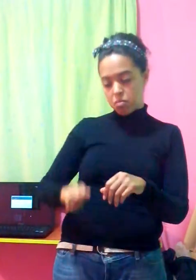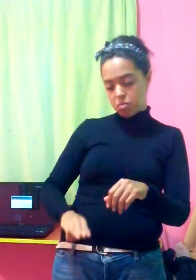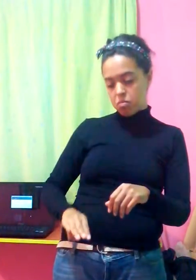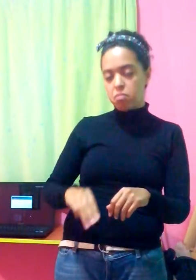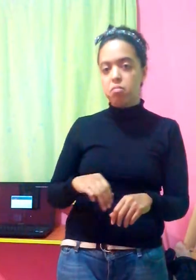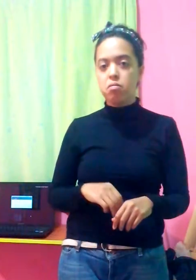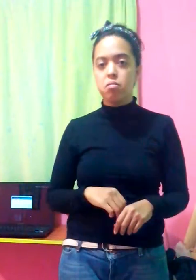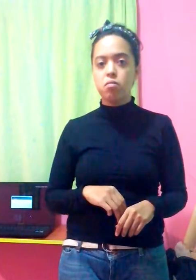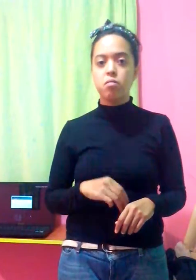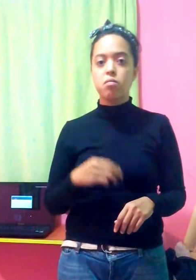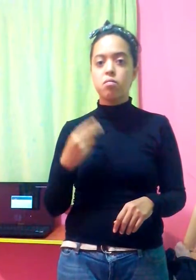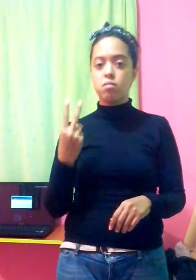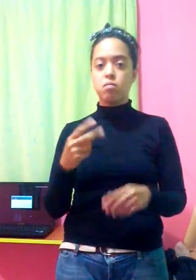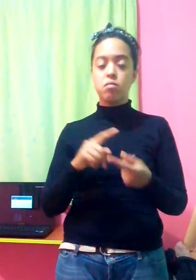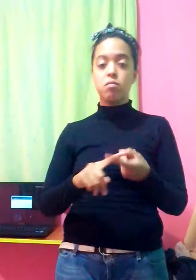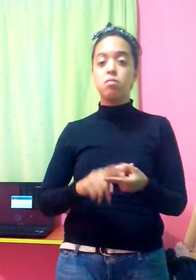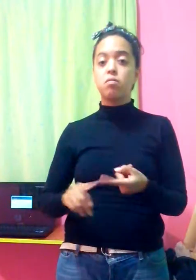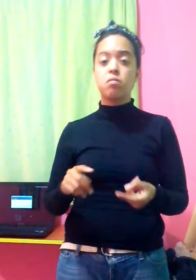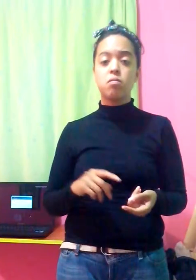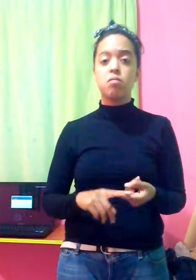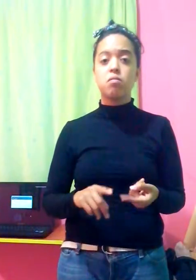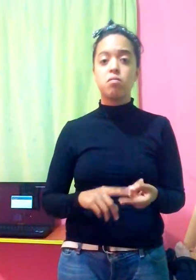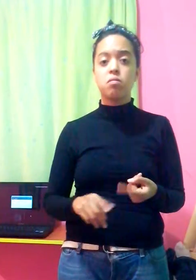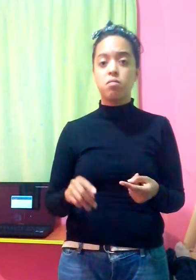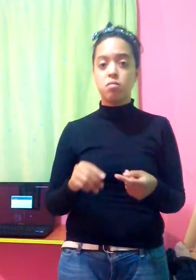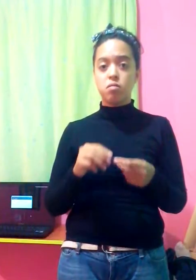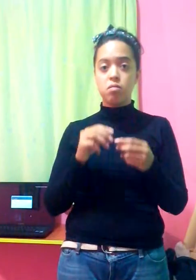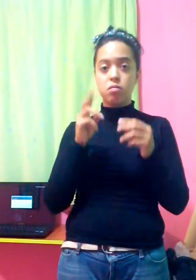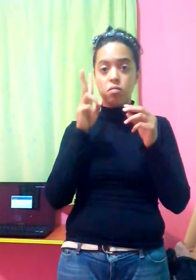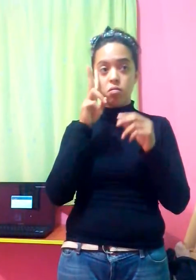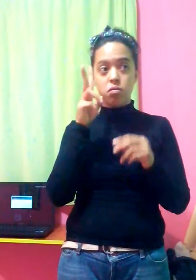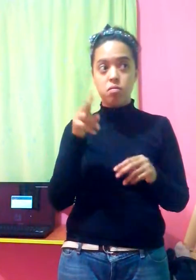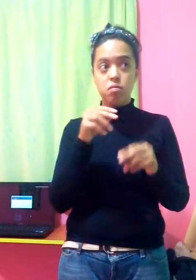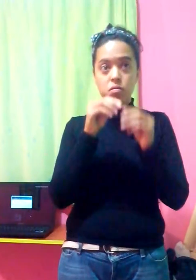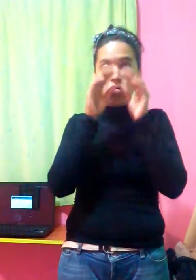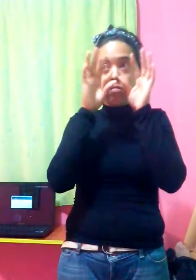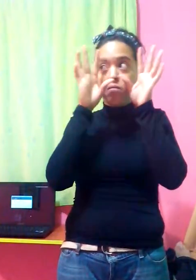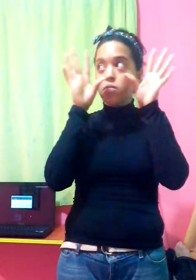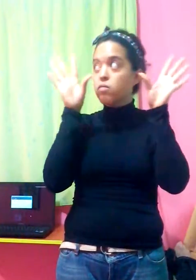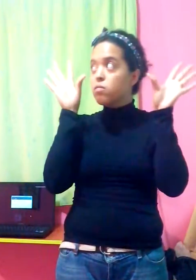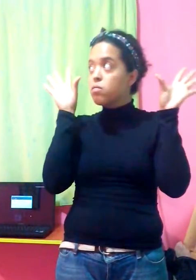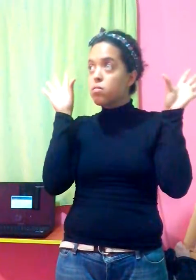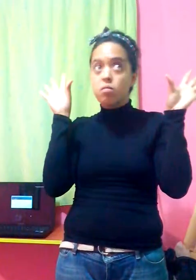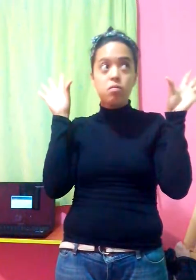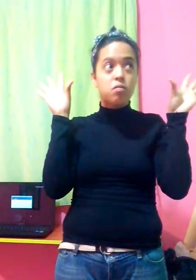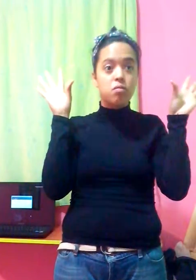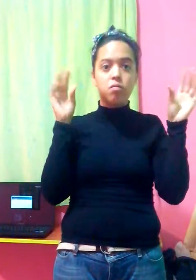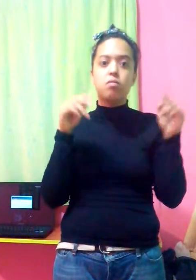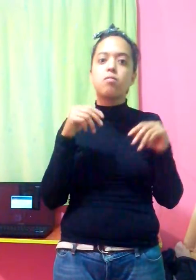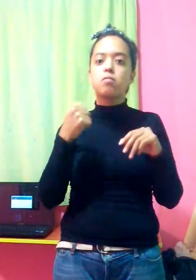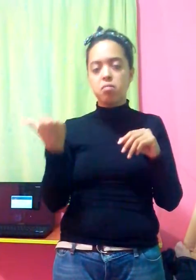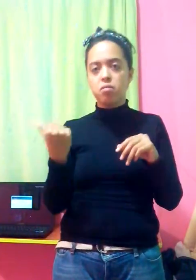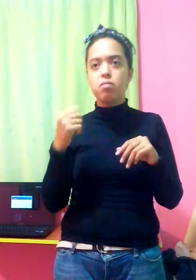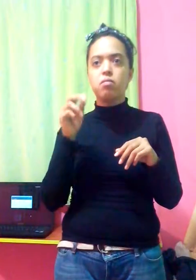visión. La primera de ellas, lo que es la visión periférica, lo que es la visión de reojo. No me dejará usted mentir que todos los hombres